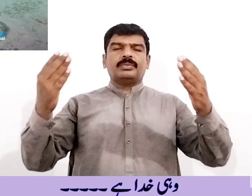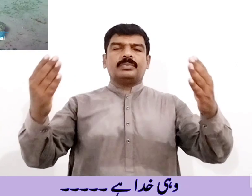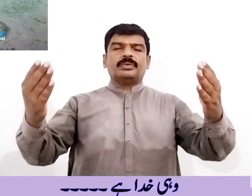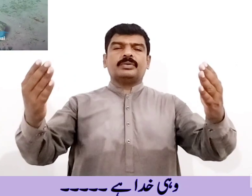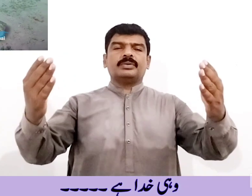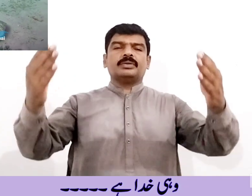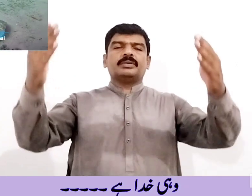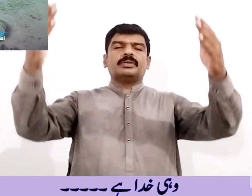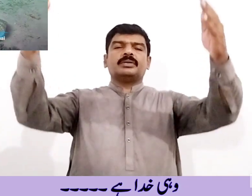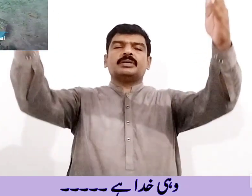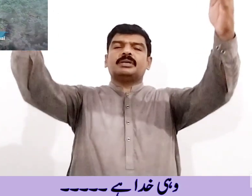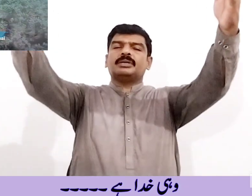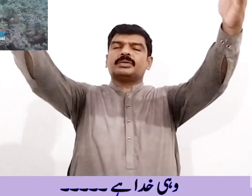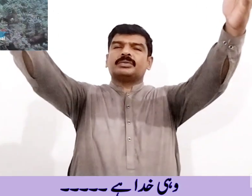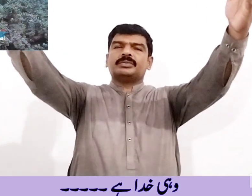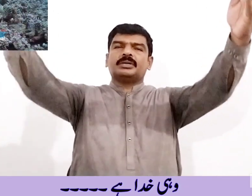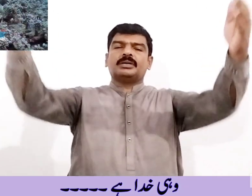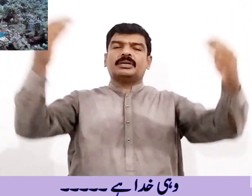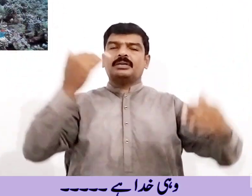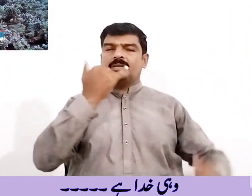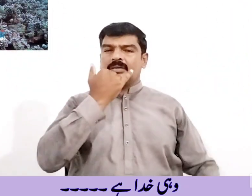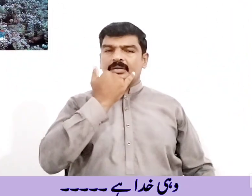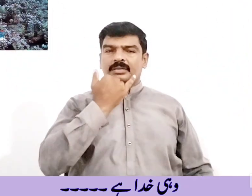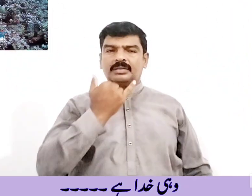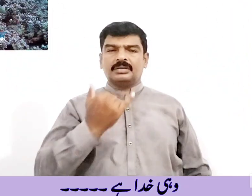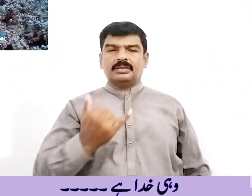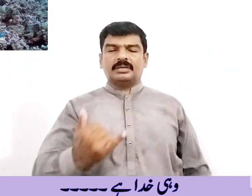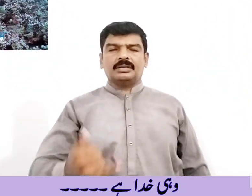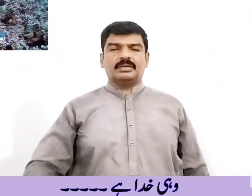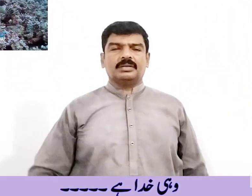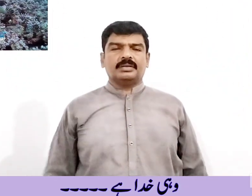है, वही खुदा